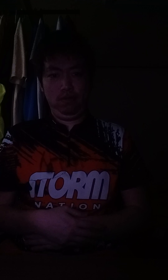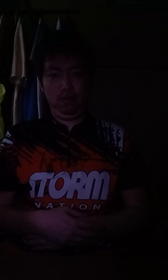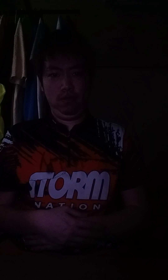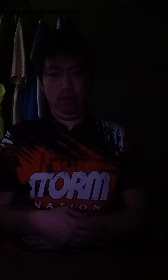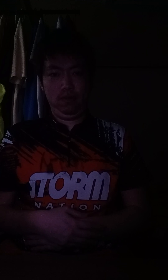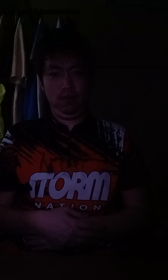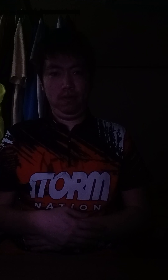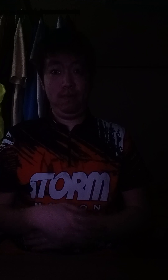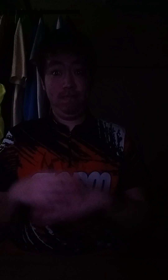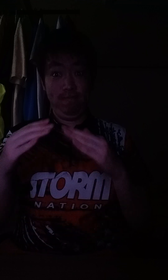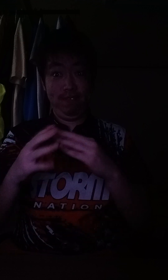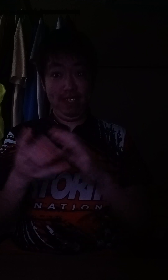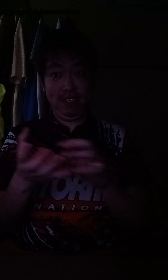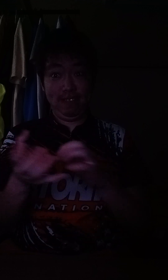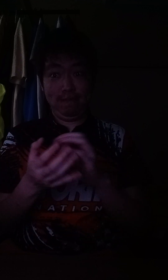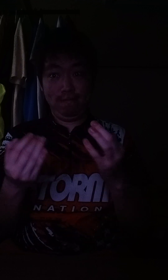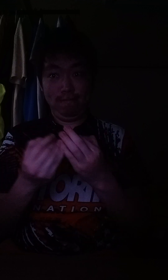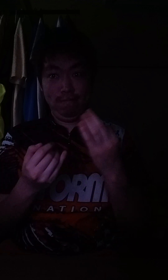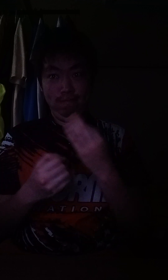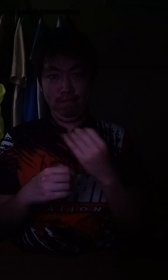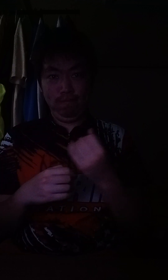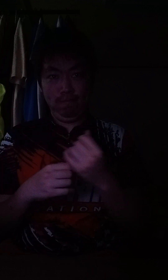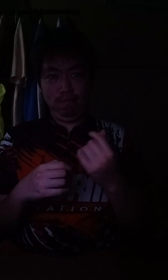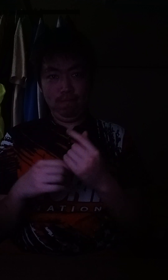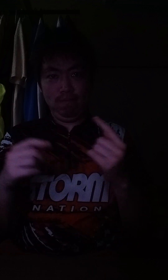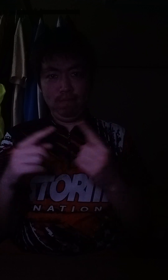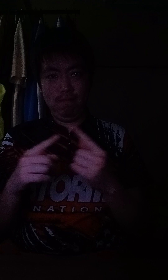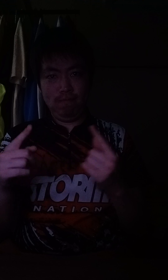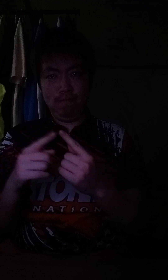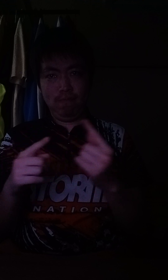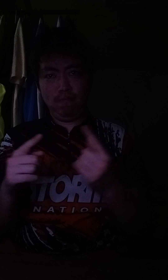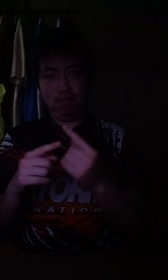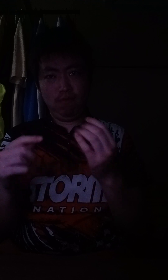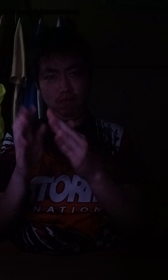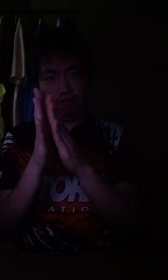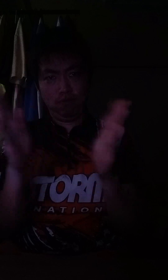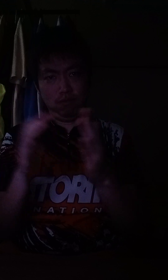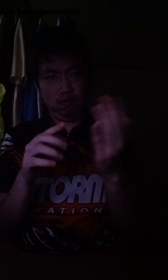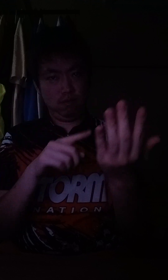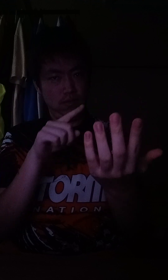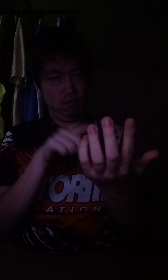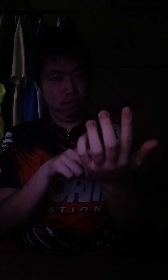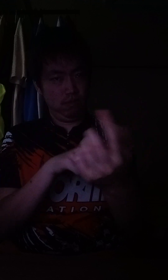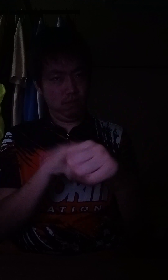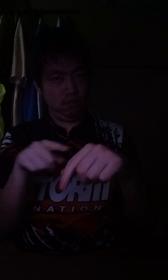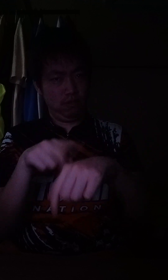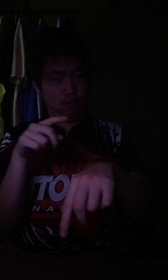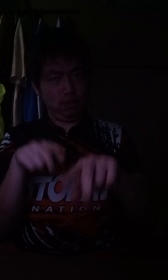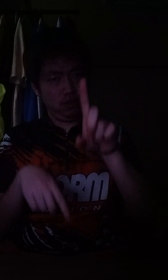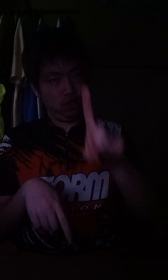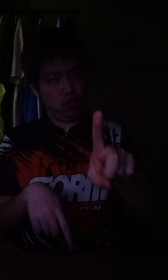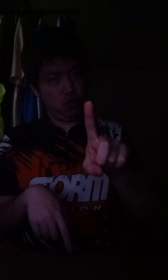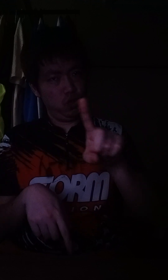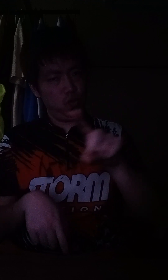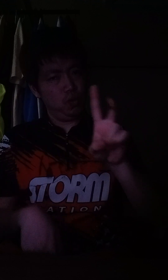다리에 수술 자국이 있는 것 같아. 이쪽 다리부터 시작해갖고 계속 여기 수술한 거 그